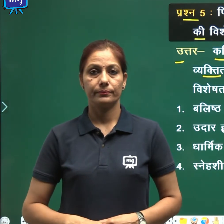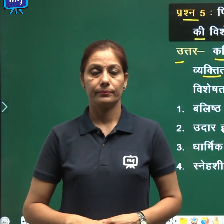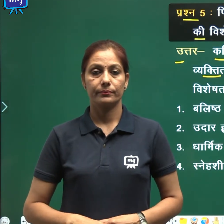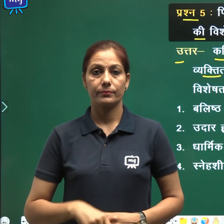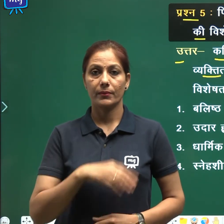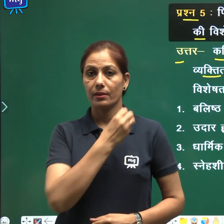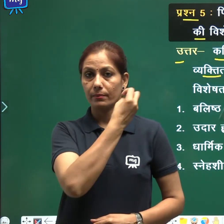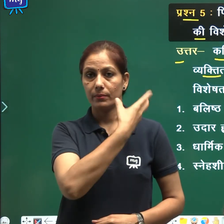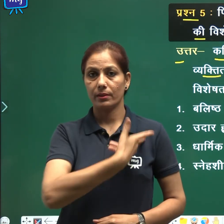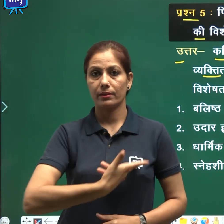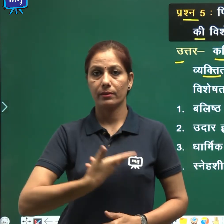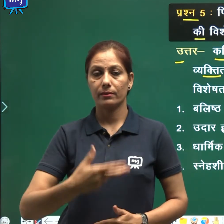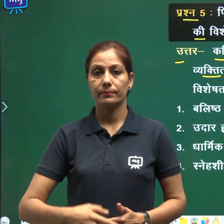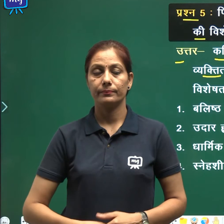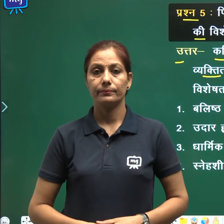निम्नलिखित